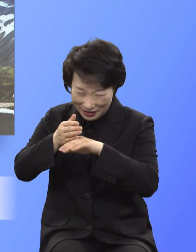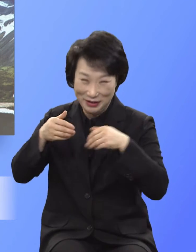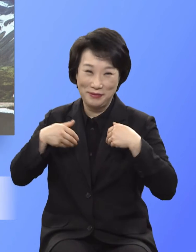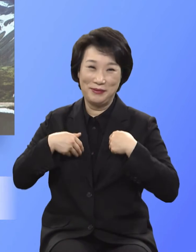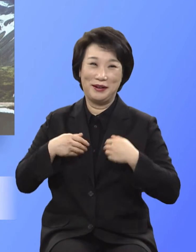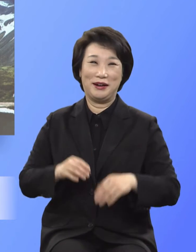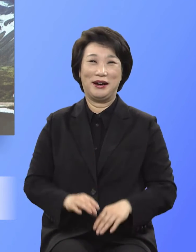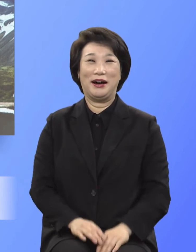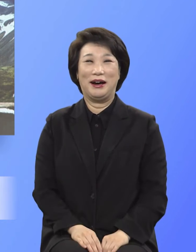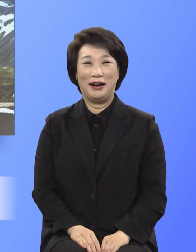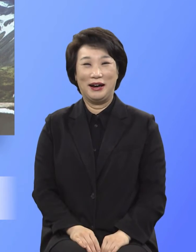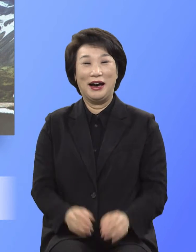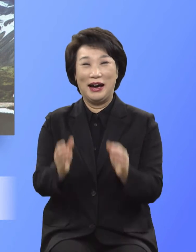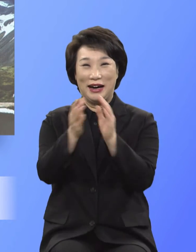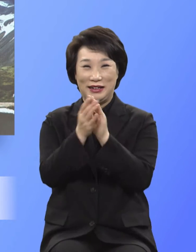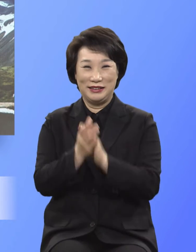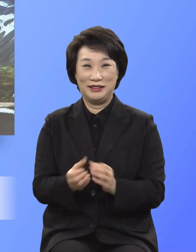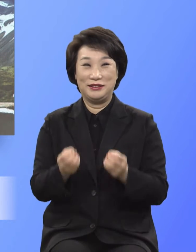말입니다.